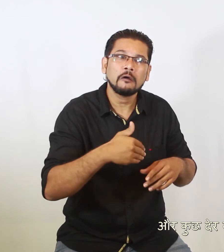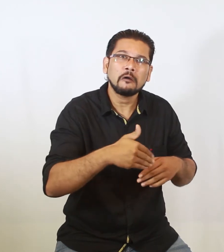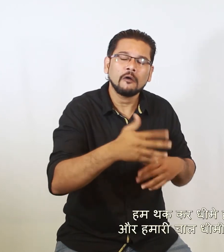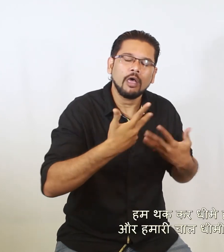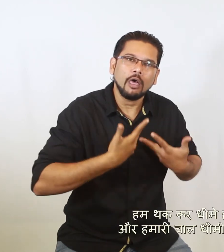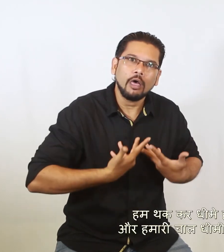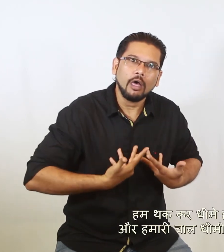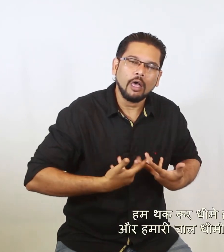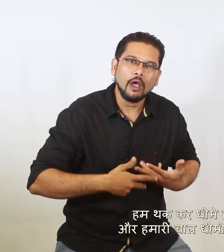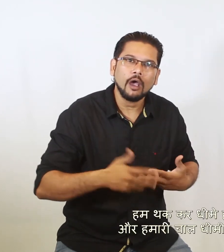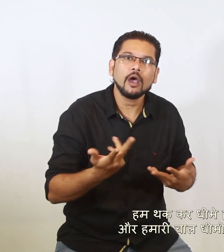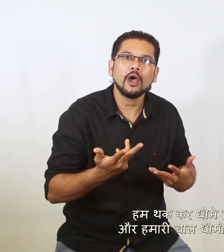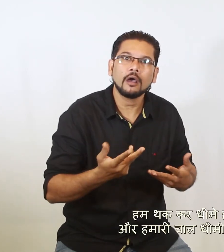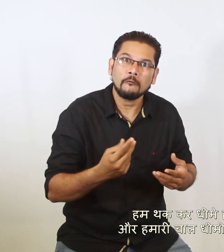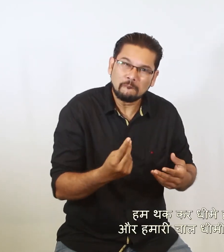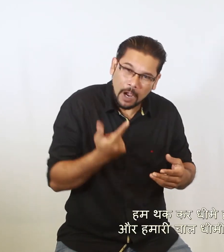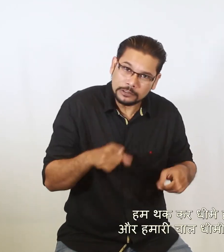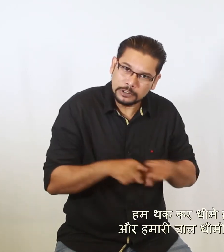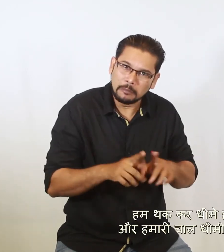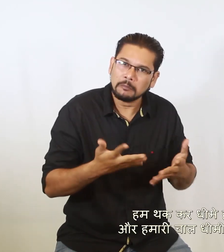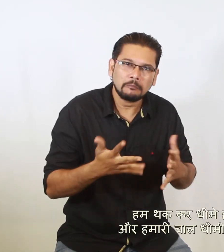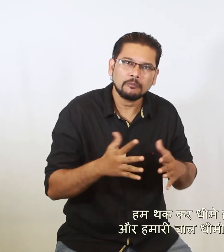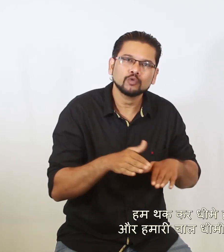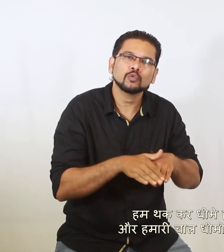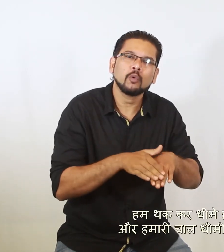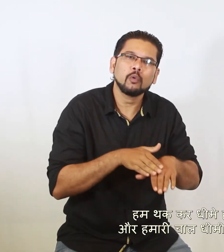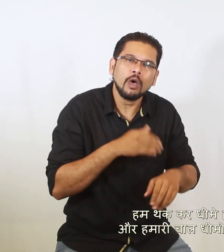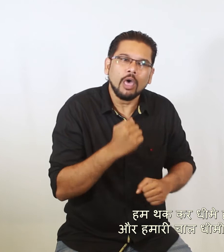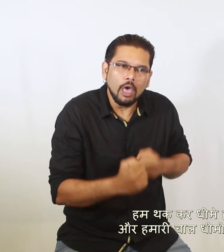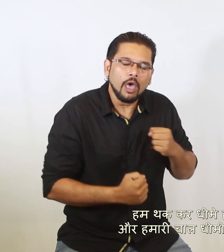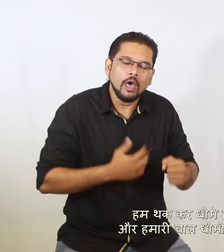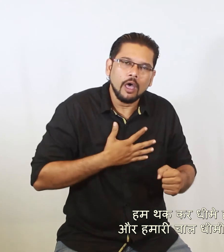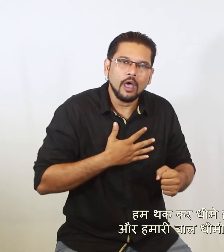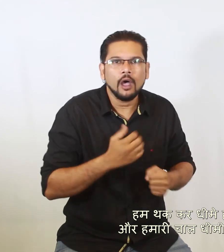हम ठक कर धीमे हो जाते हैं और हमारी चाल धीमी हो जाती है